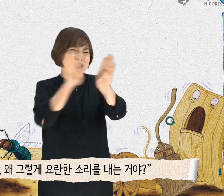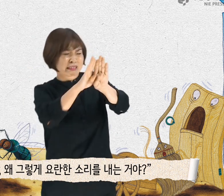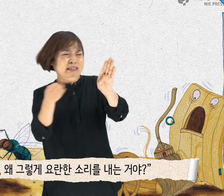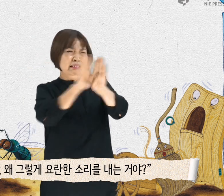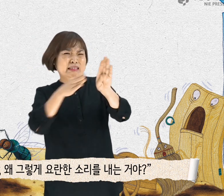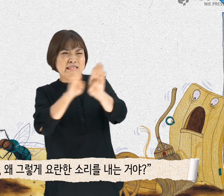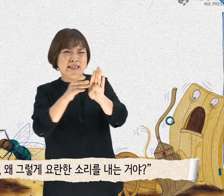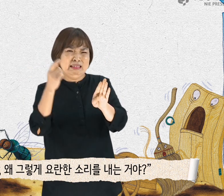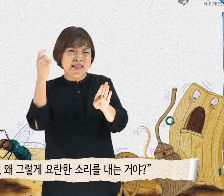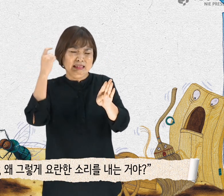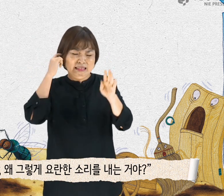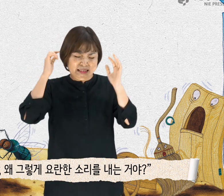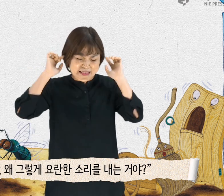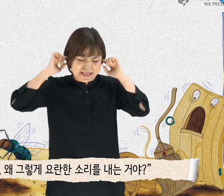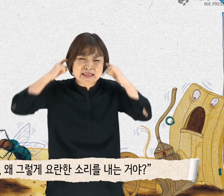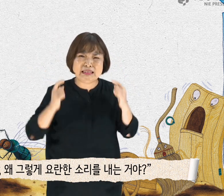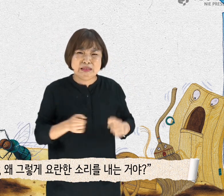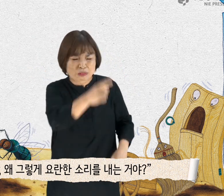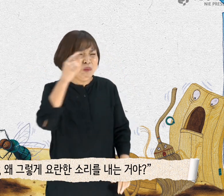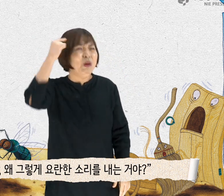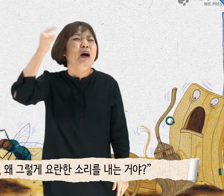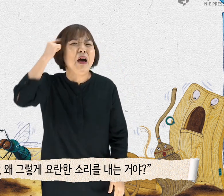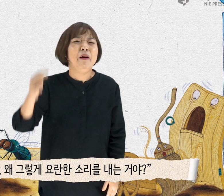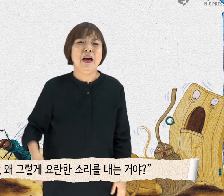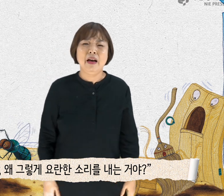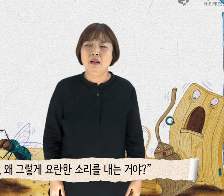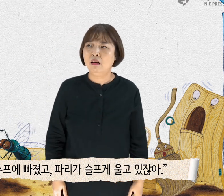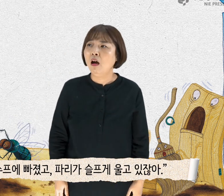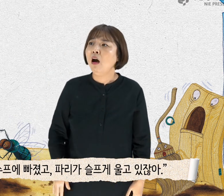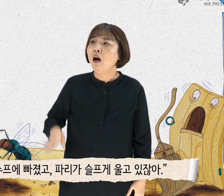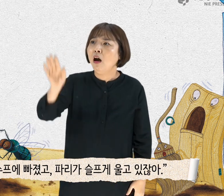문아, 왜 그렇게 요란한 소리를 내는 거야?